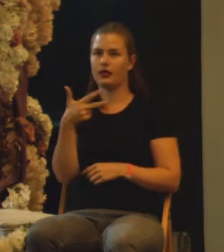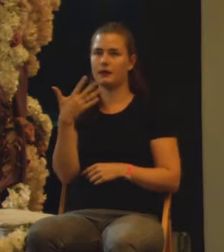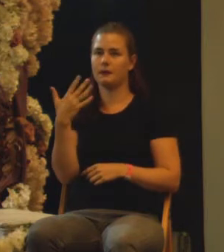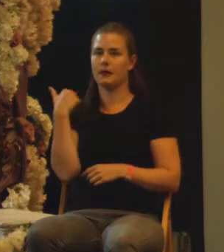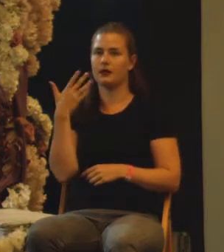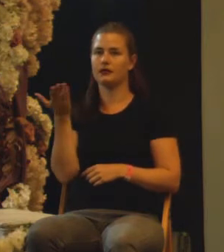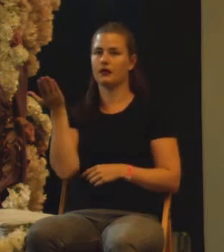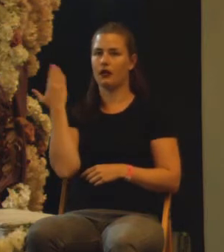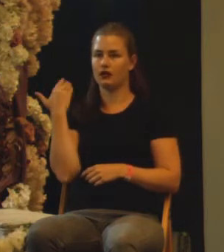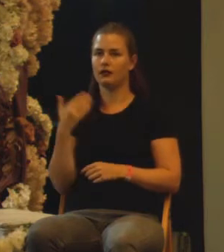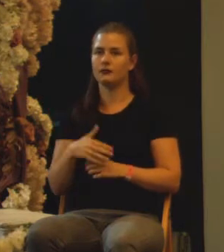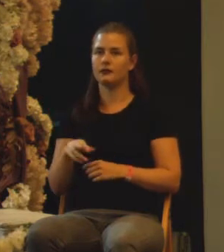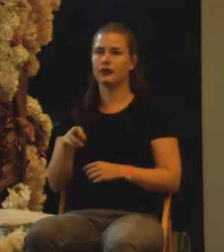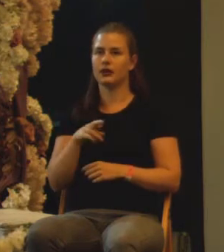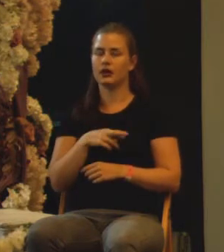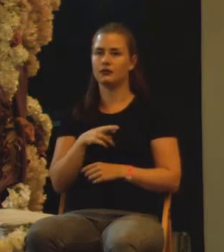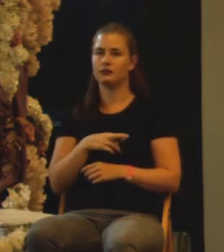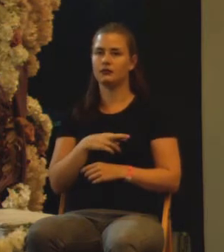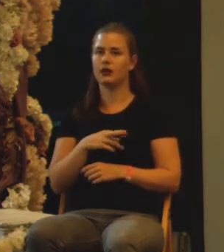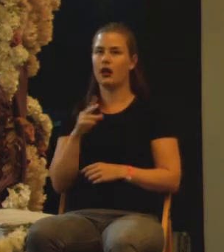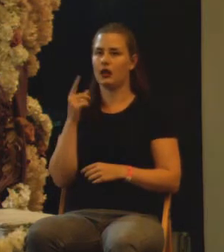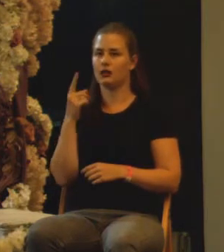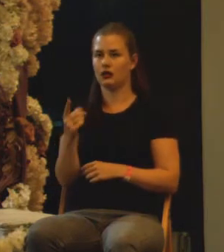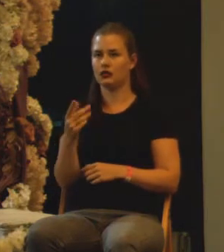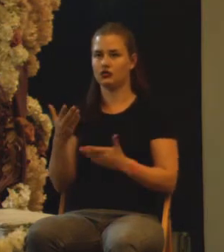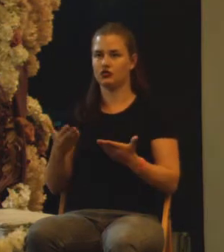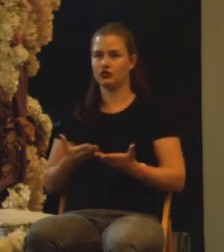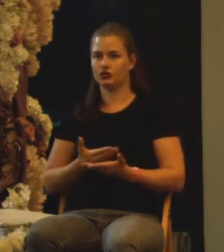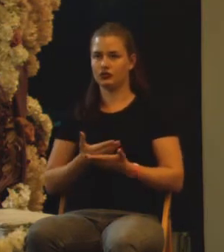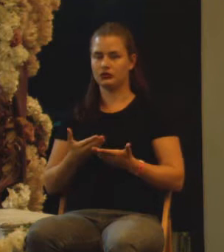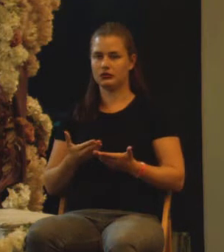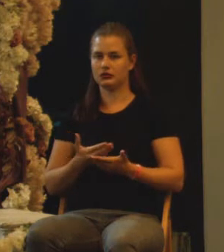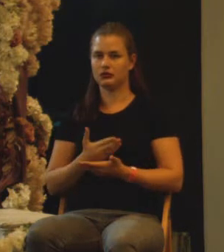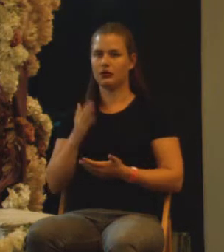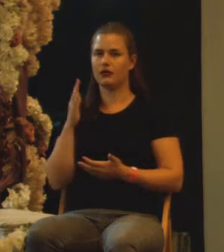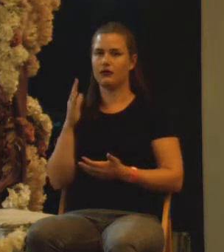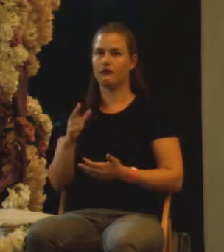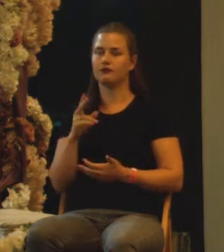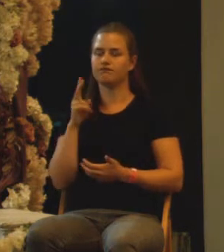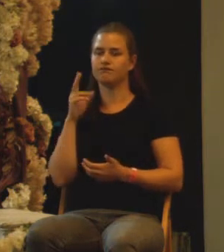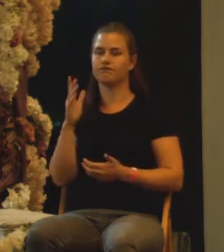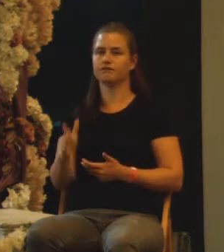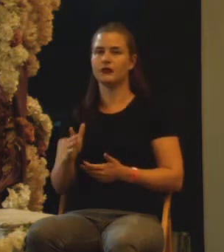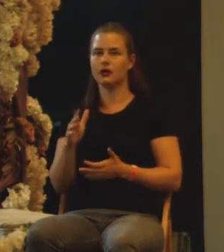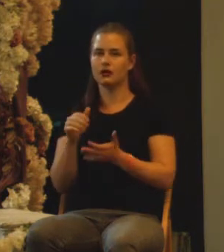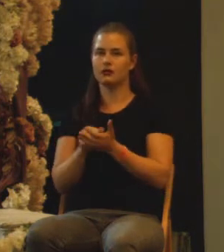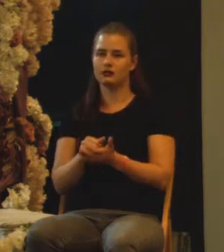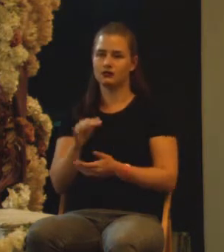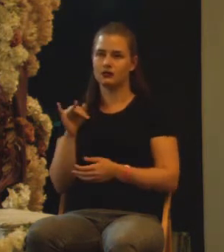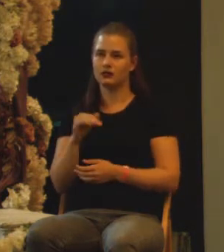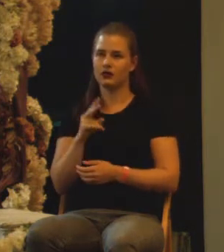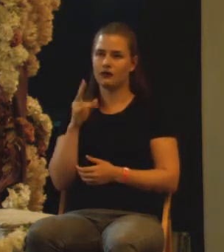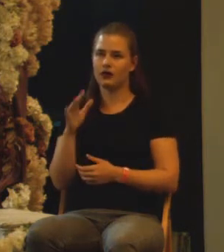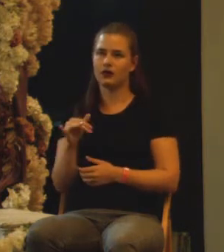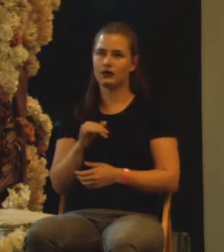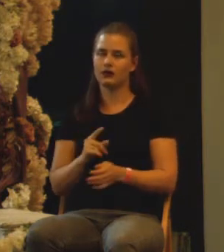35 тому назад, я одна жила в коммунальной квартире, подольской коммунальной квартире,